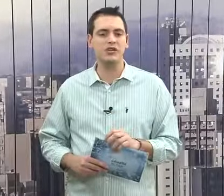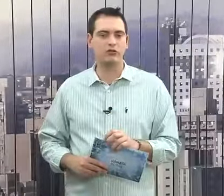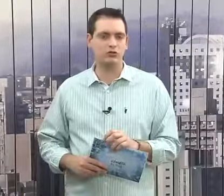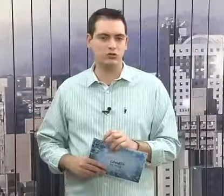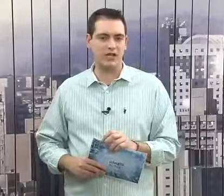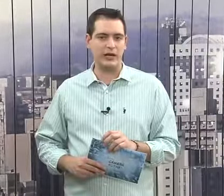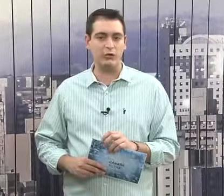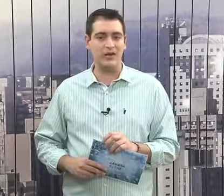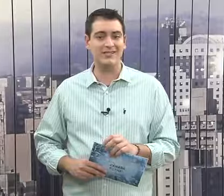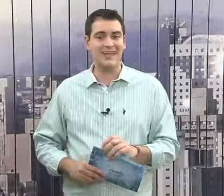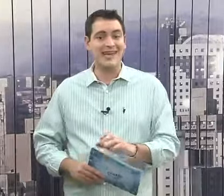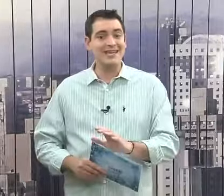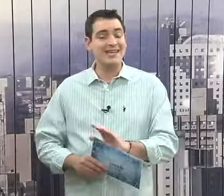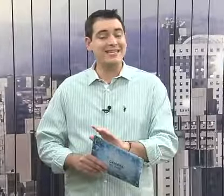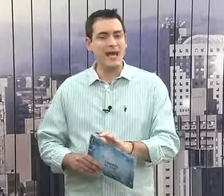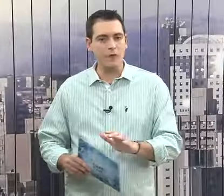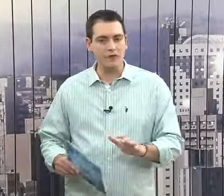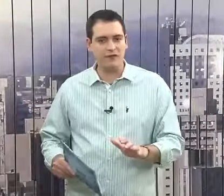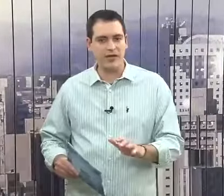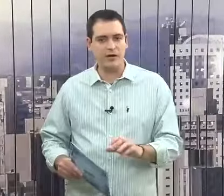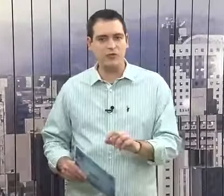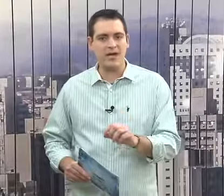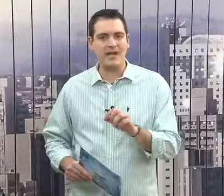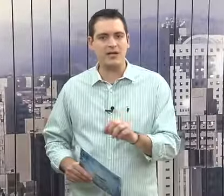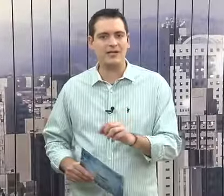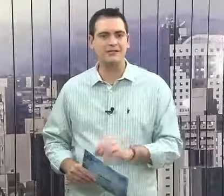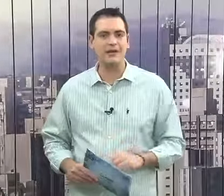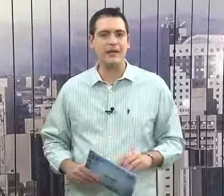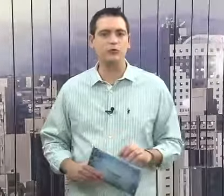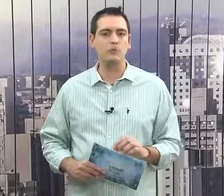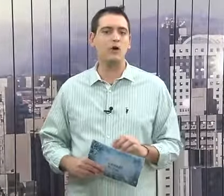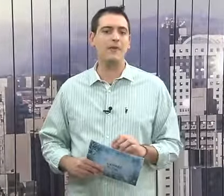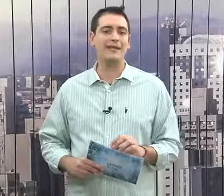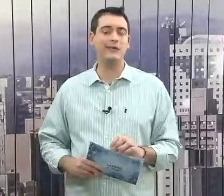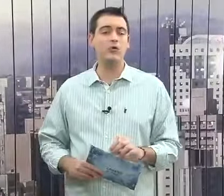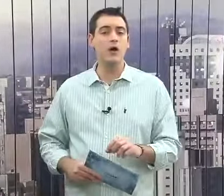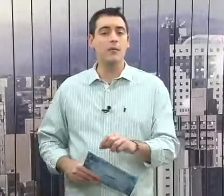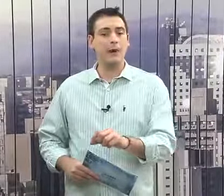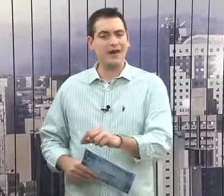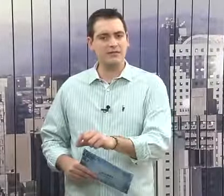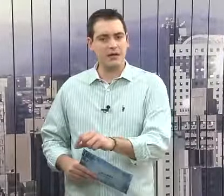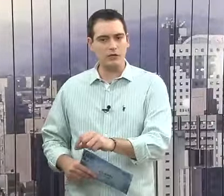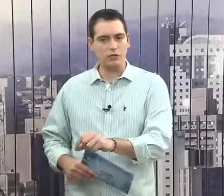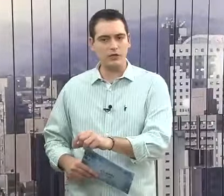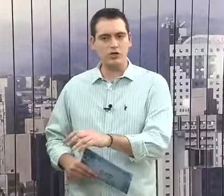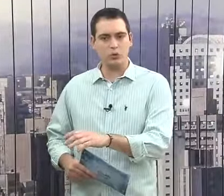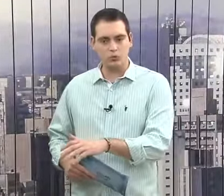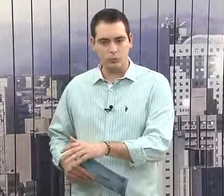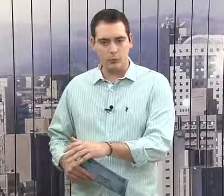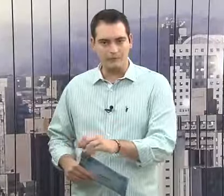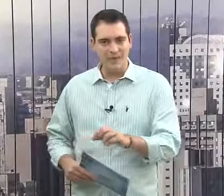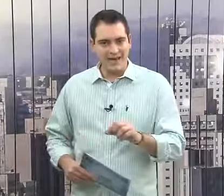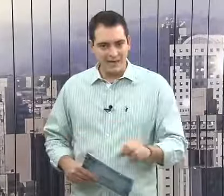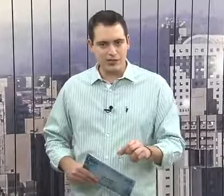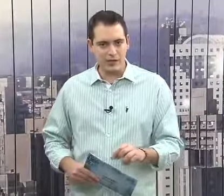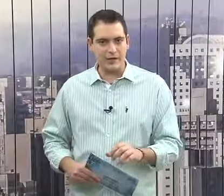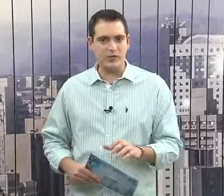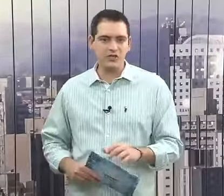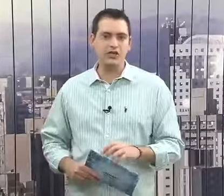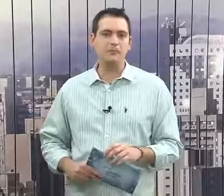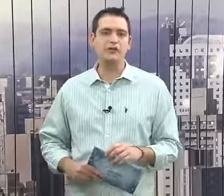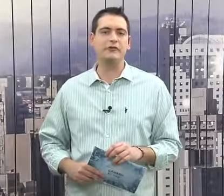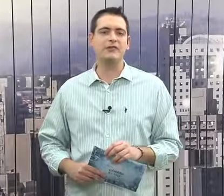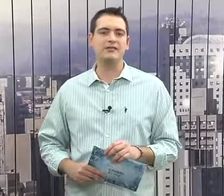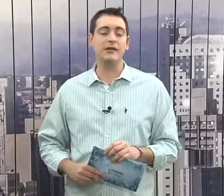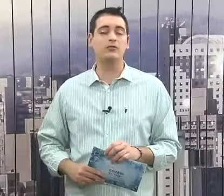3.400.000 títulos dos eleitores que não fizeram o recadastramento biométrico para as eleições de outubro. Este ano,